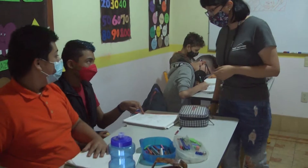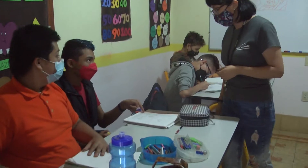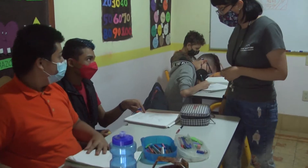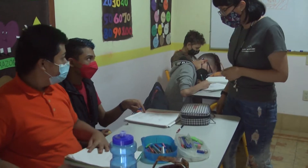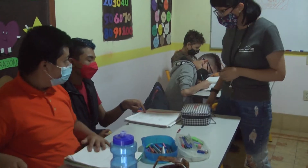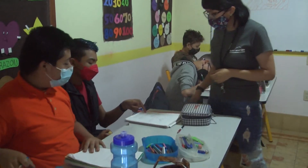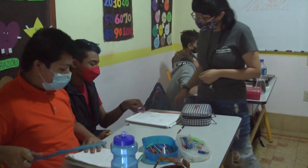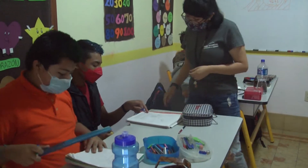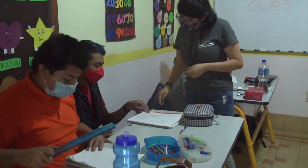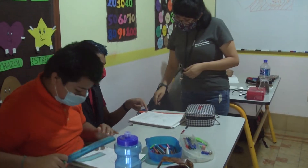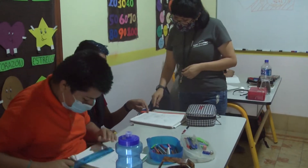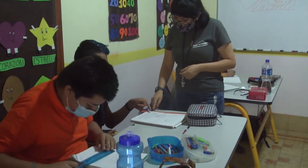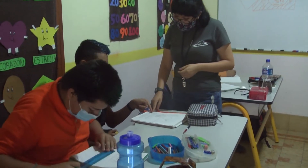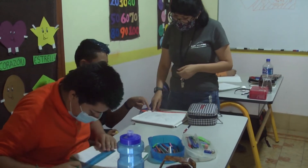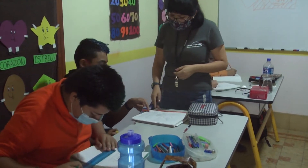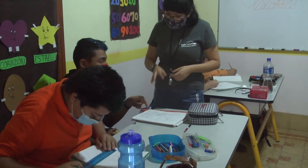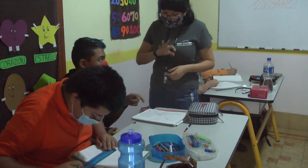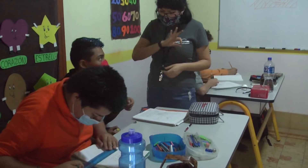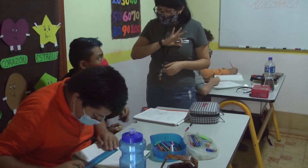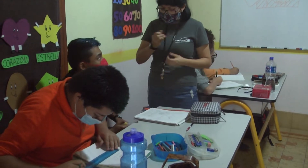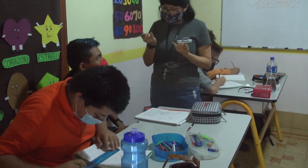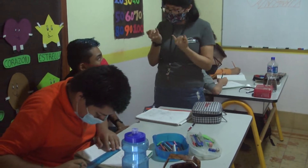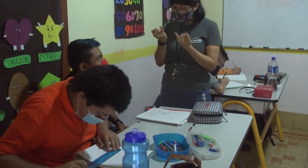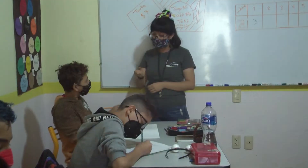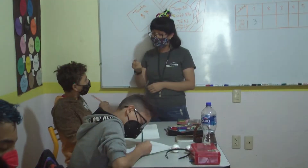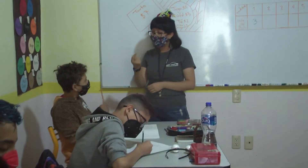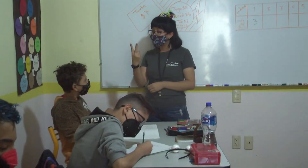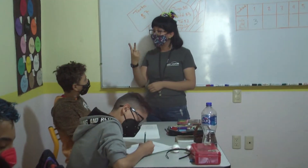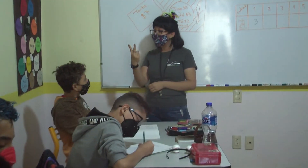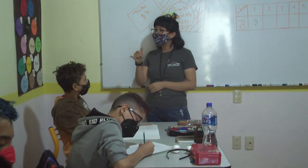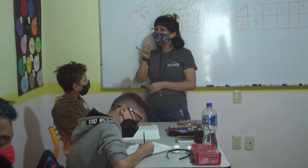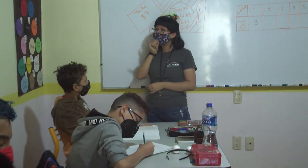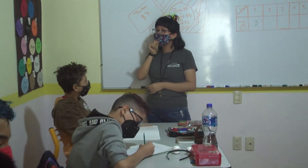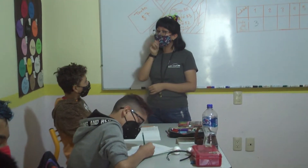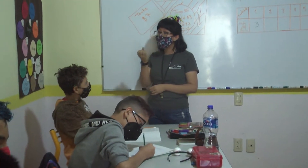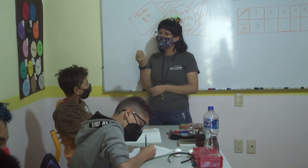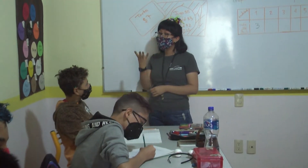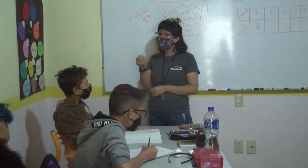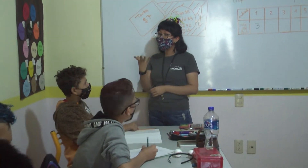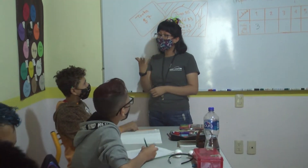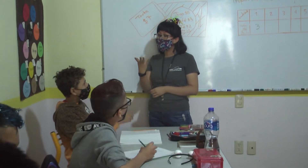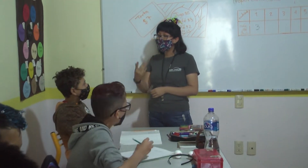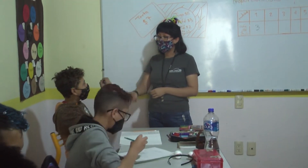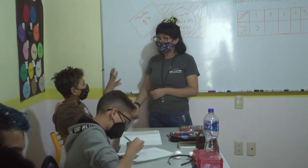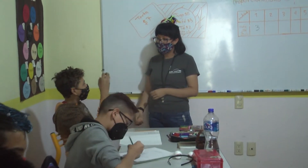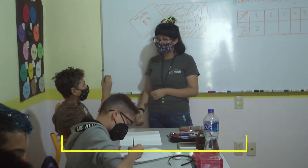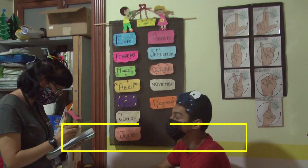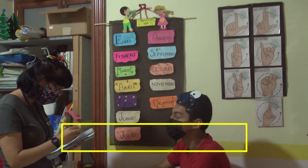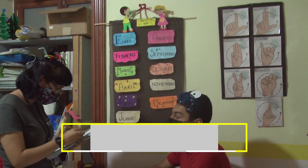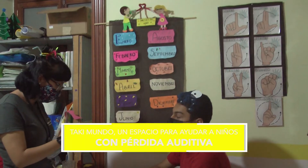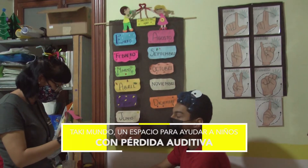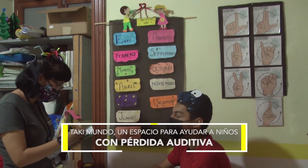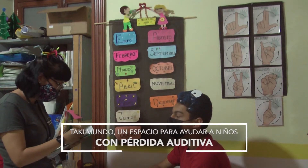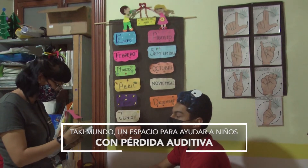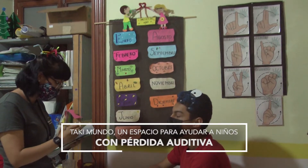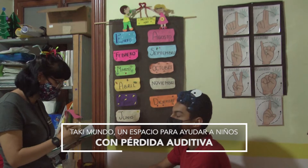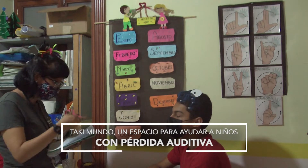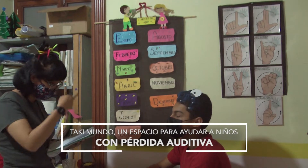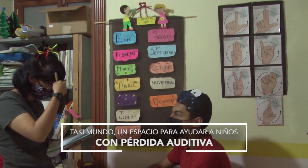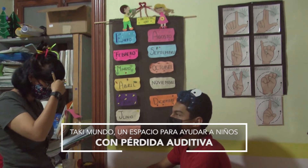centro de Uruapan, Michoacán, donde han detectado casos de niños que no han sido diagnosticados correctamente, generando problemas en el aprendizaje escolar.